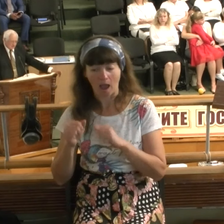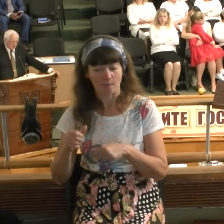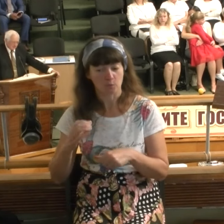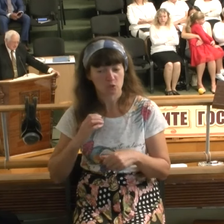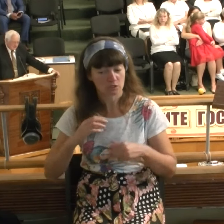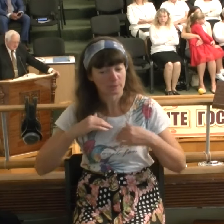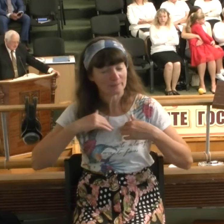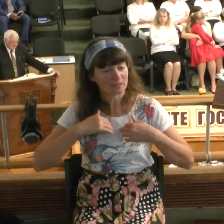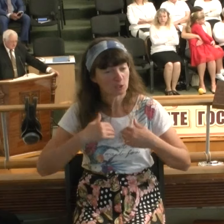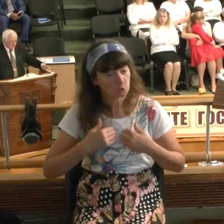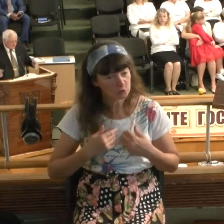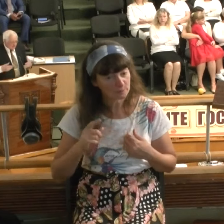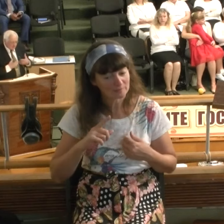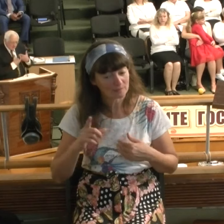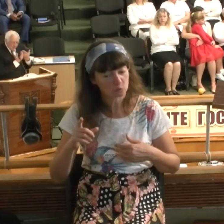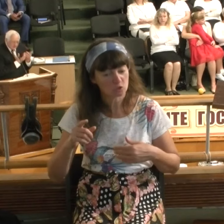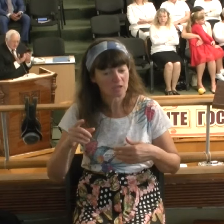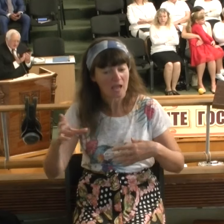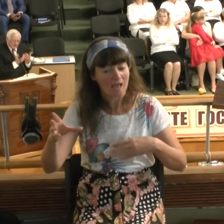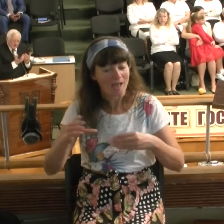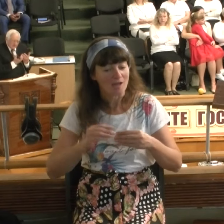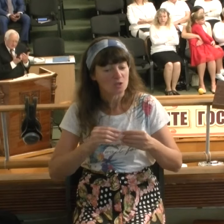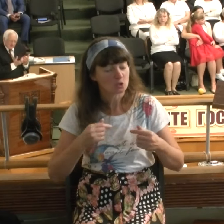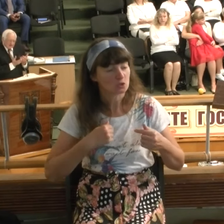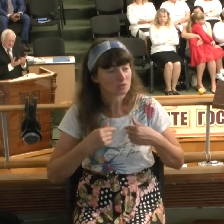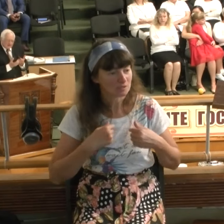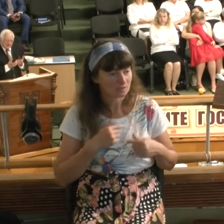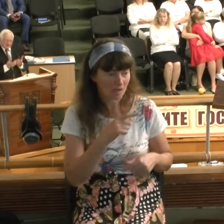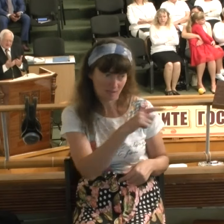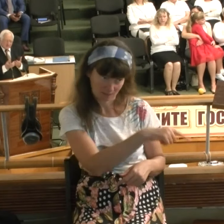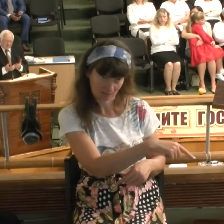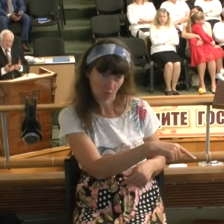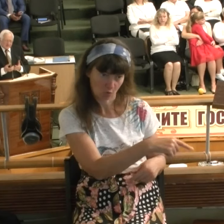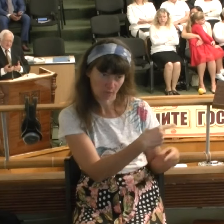сострадает кому-то. О ком-то узнал